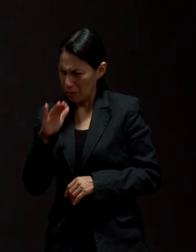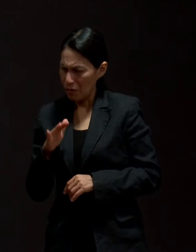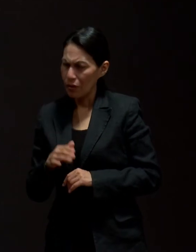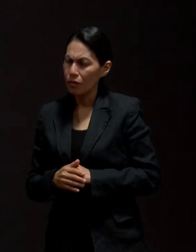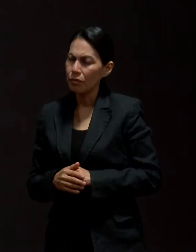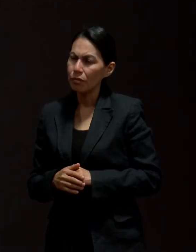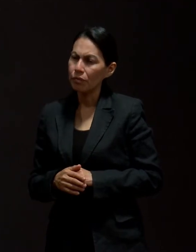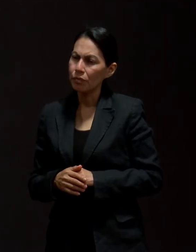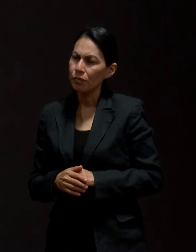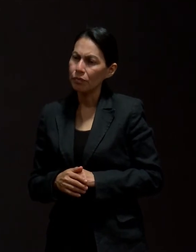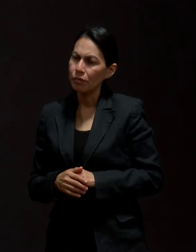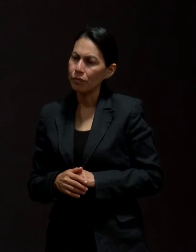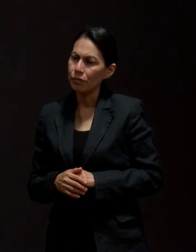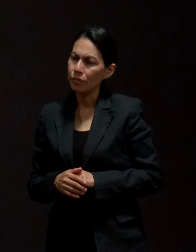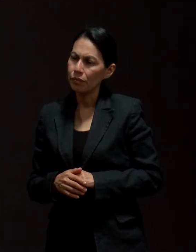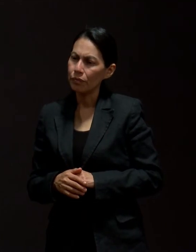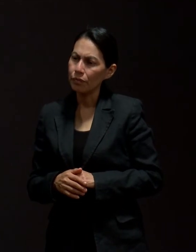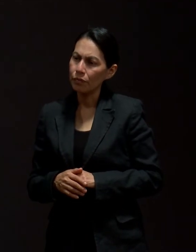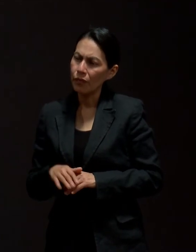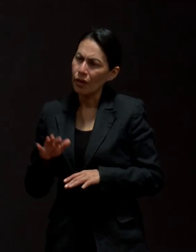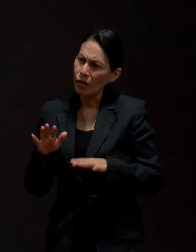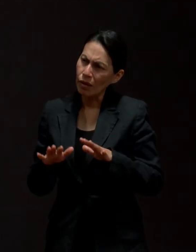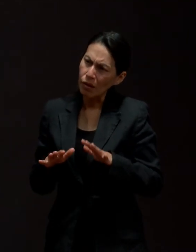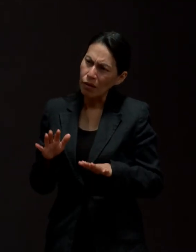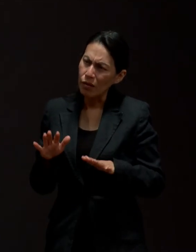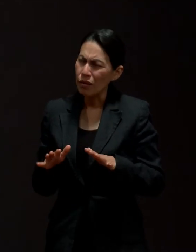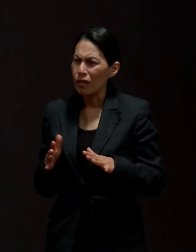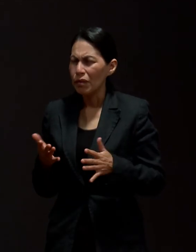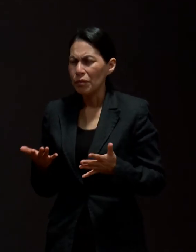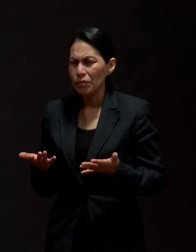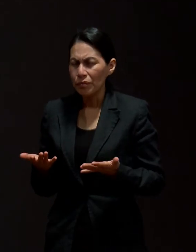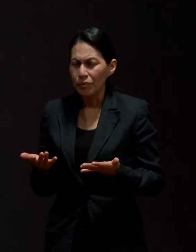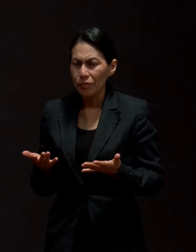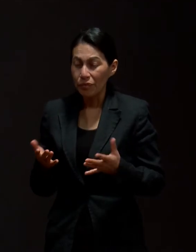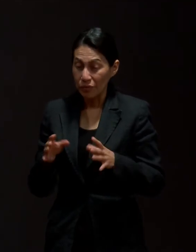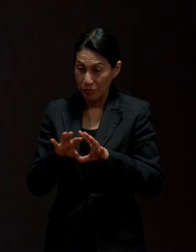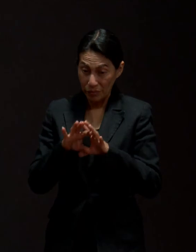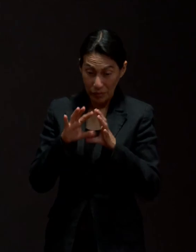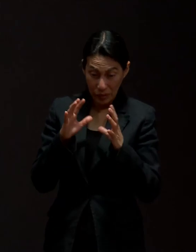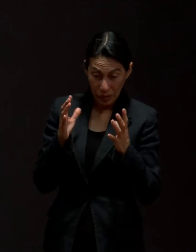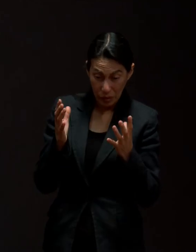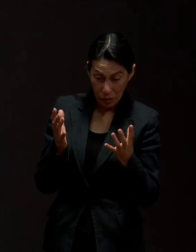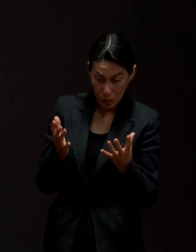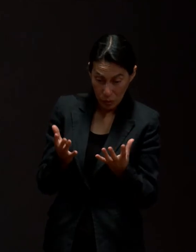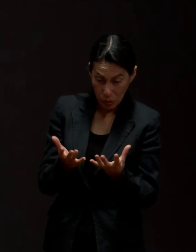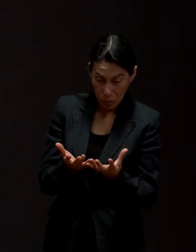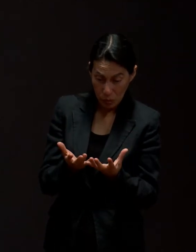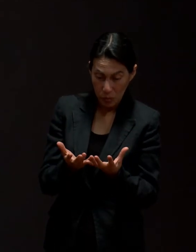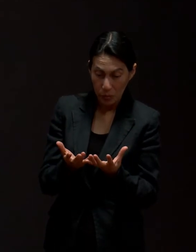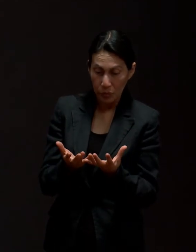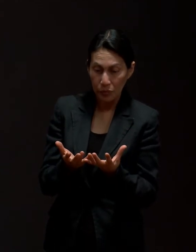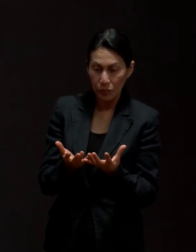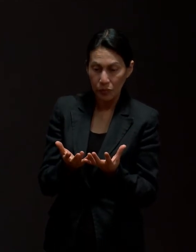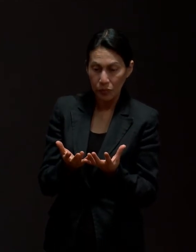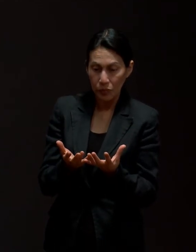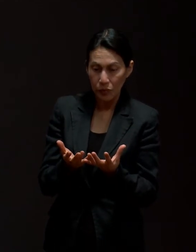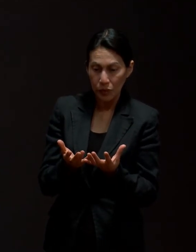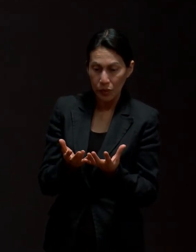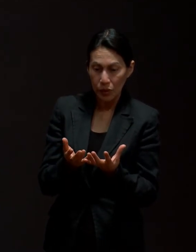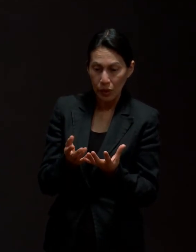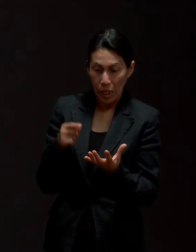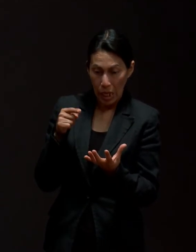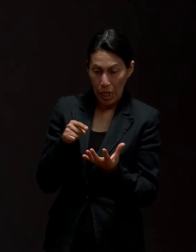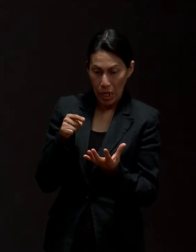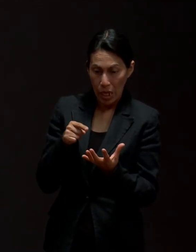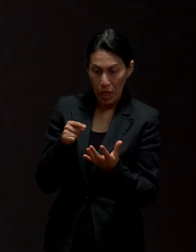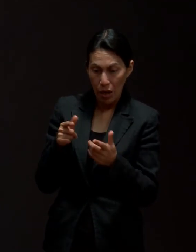Sí. Sabe que nos vamos dando cuenta que alrededor del mundo